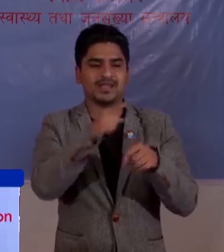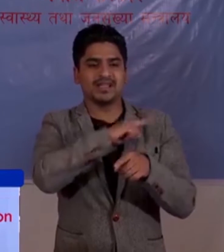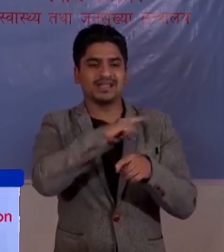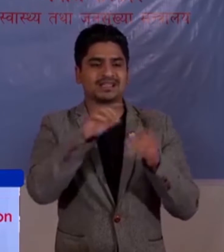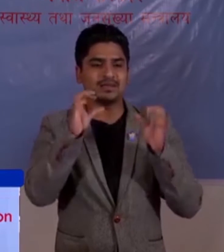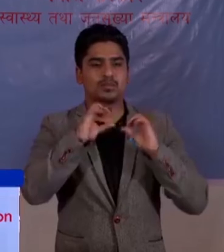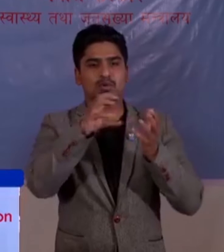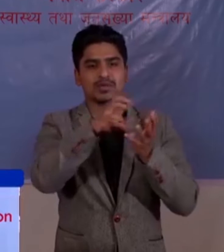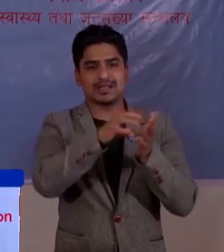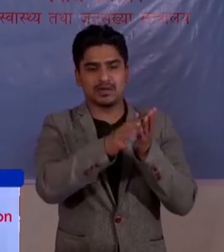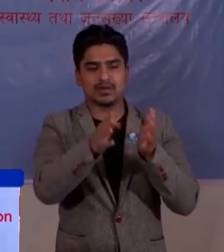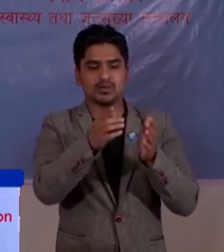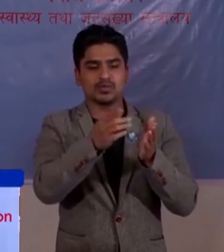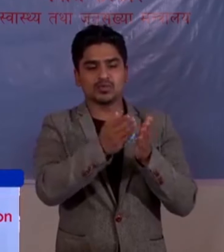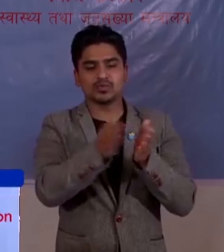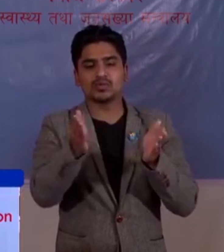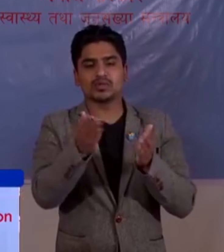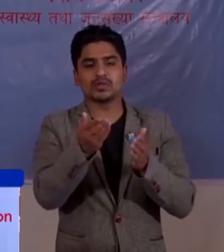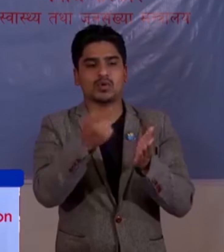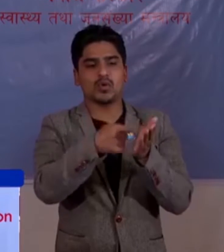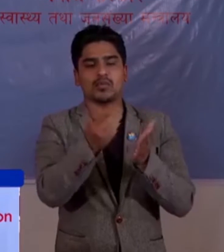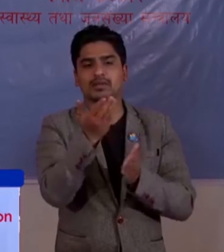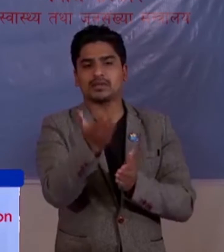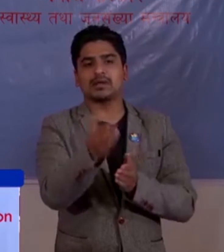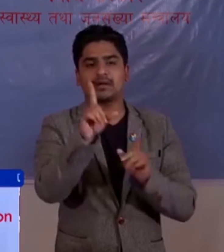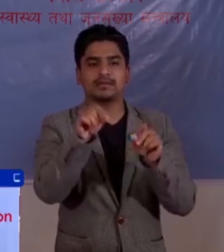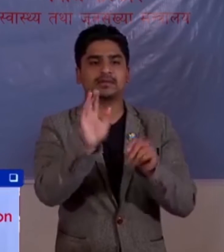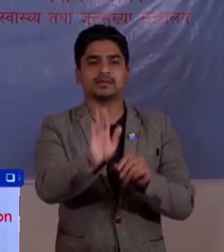निजी प्रयोगशालाहरूले छुट्टै अनुमति भने लिनुपर्ने हुन्छ।